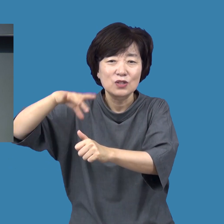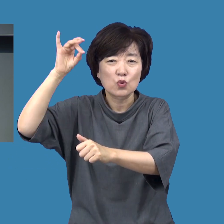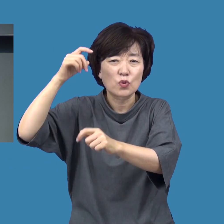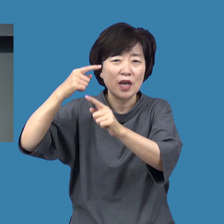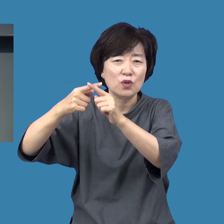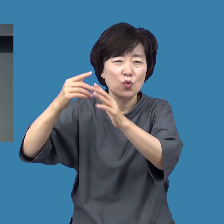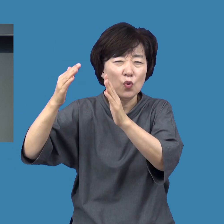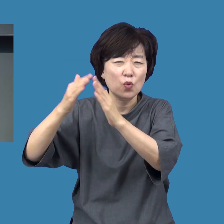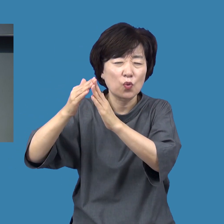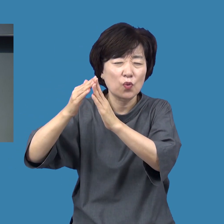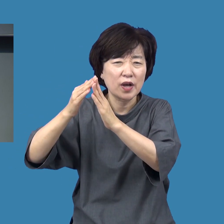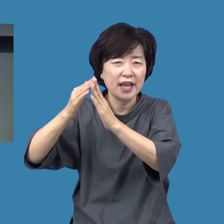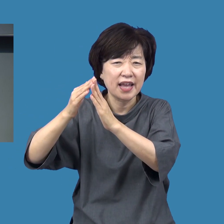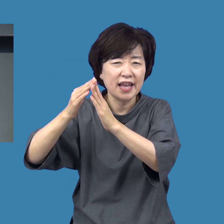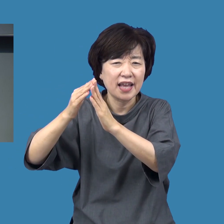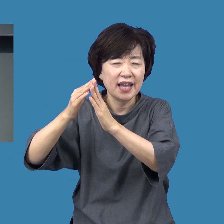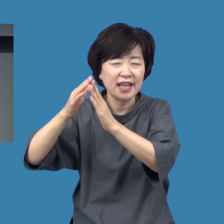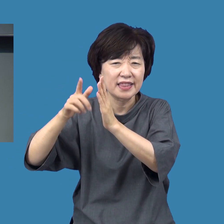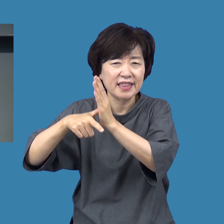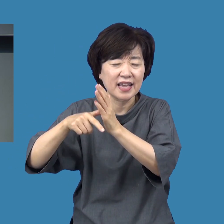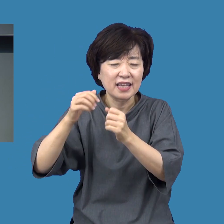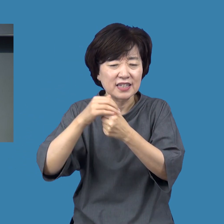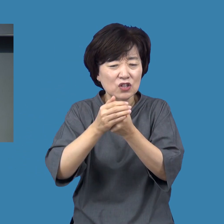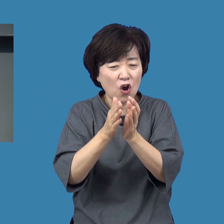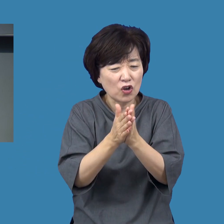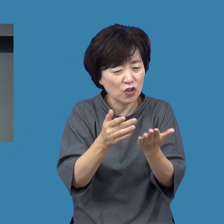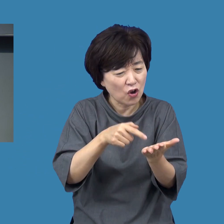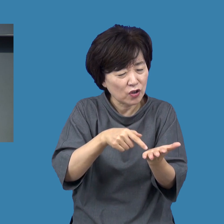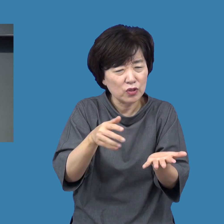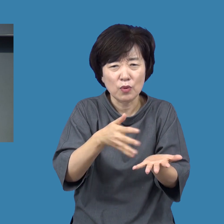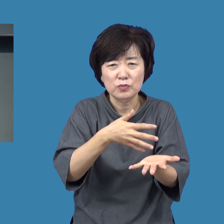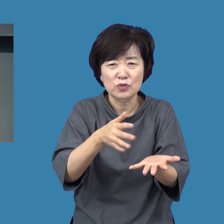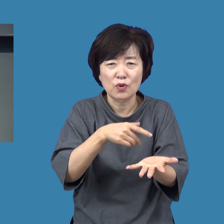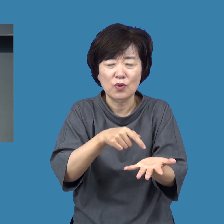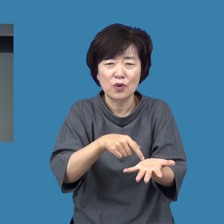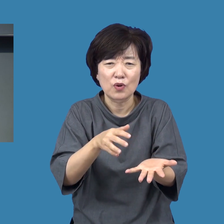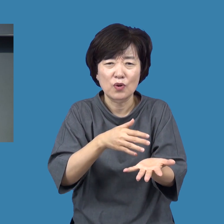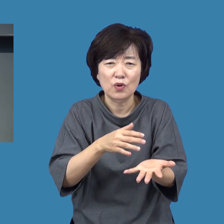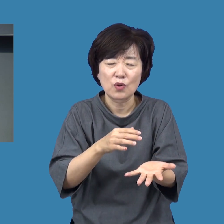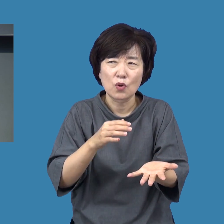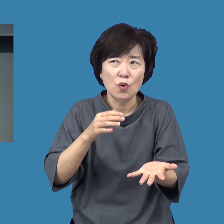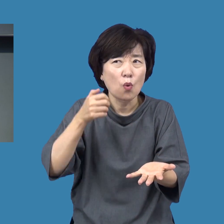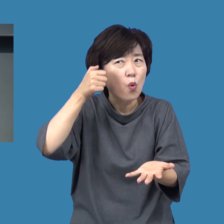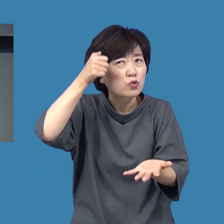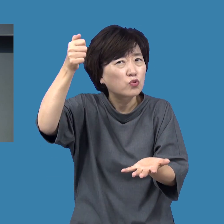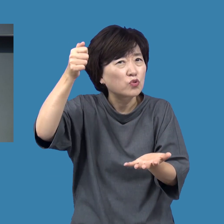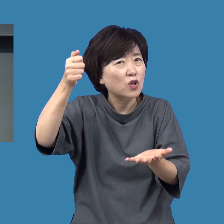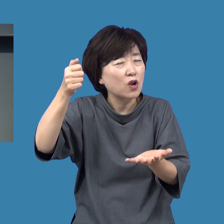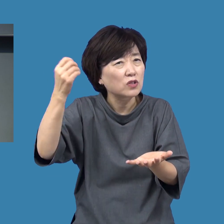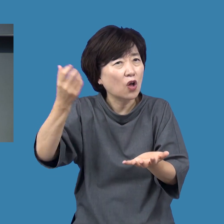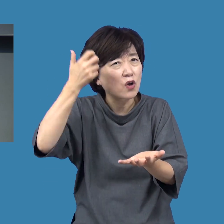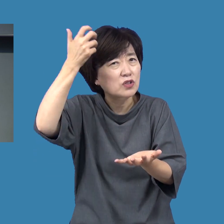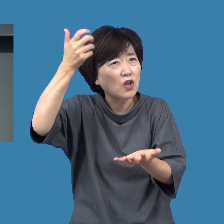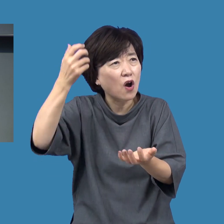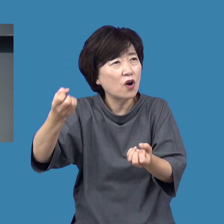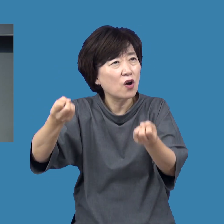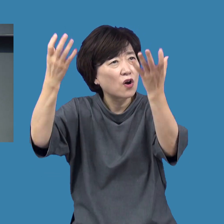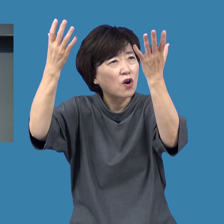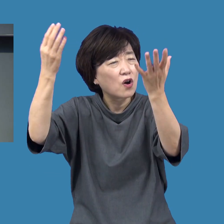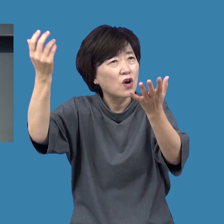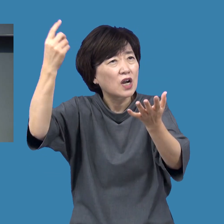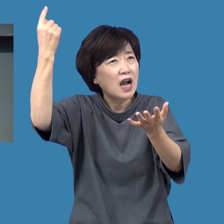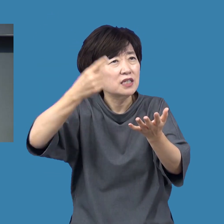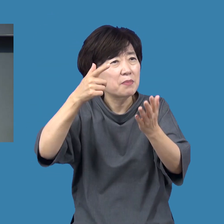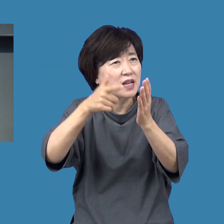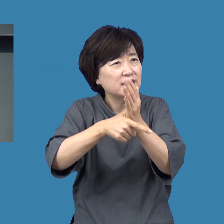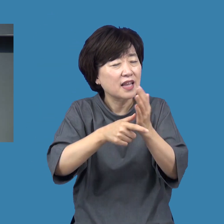것은 성경에는 잘 찾아보기 어려워요. 예, 오순절 성령 강림했을 때 maybe 그때는 하도 사람들이 성령